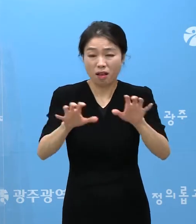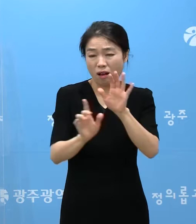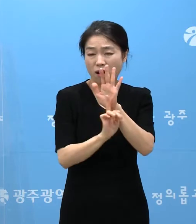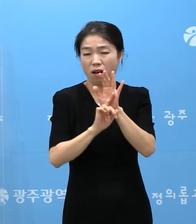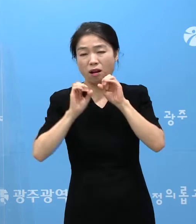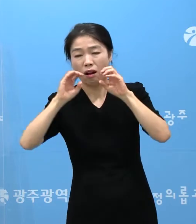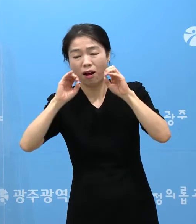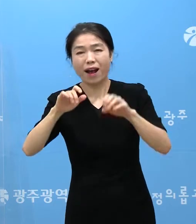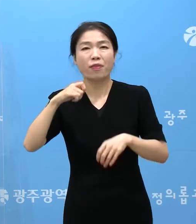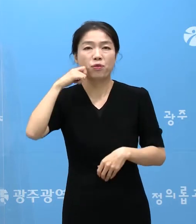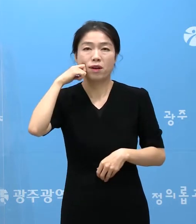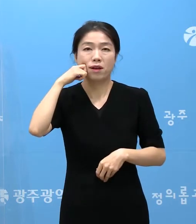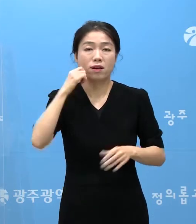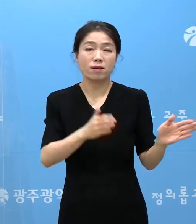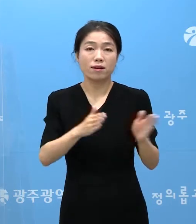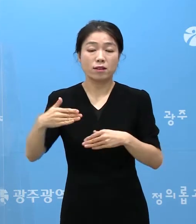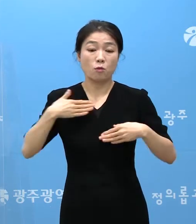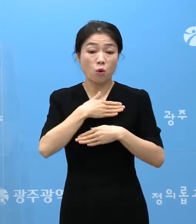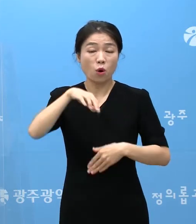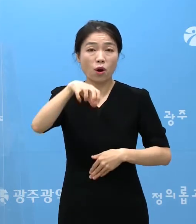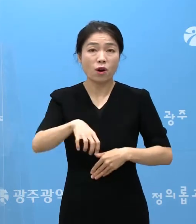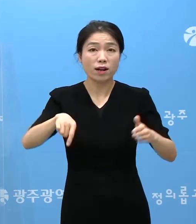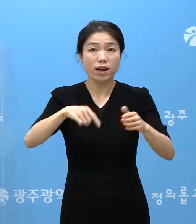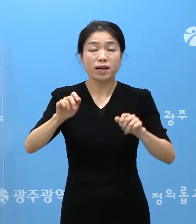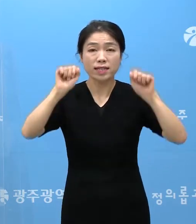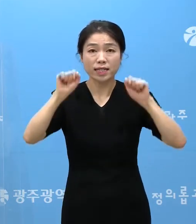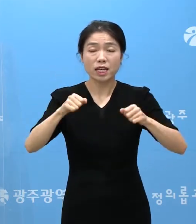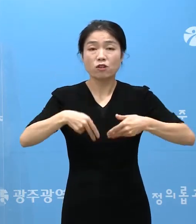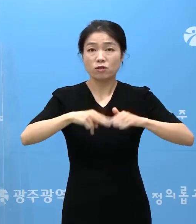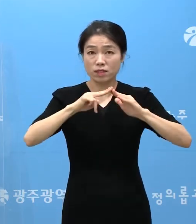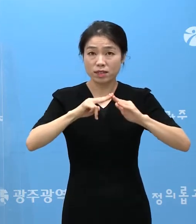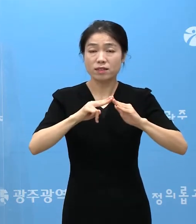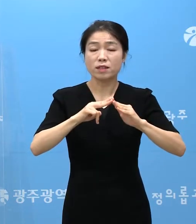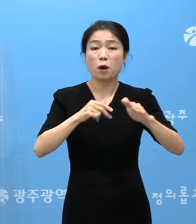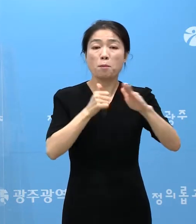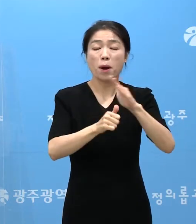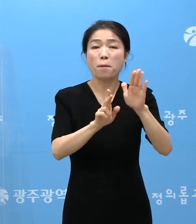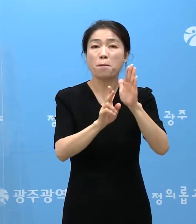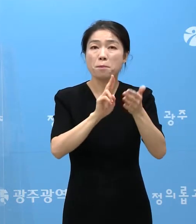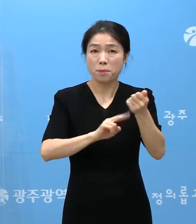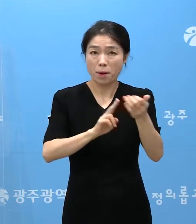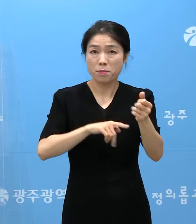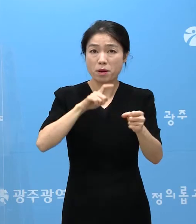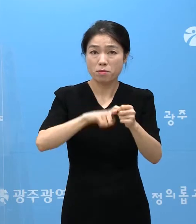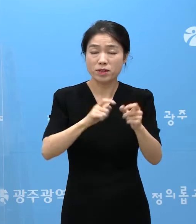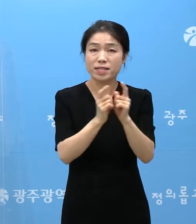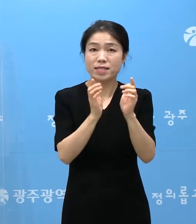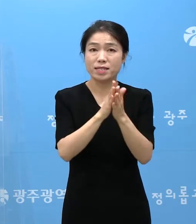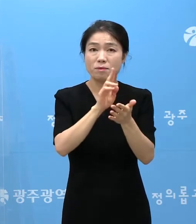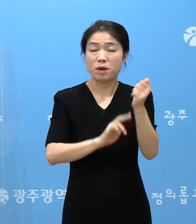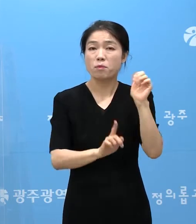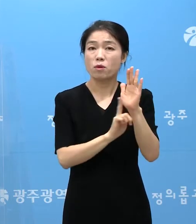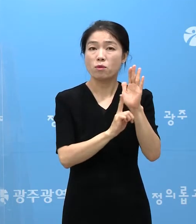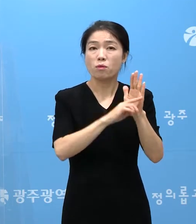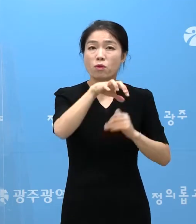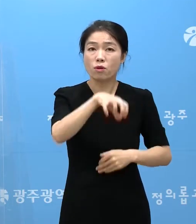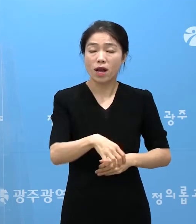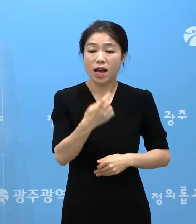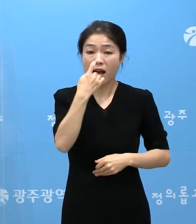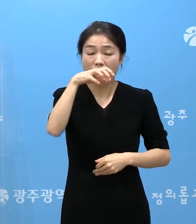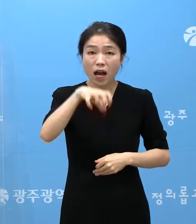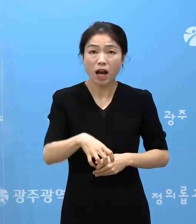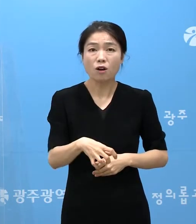금지합니다. 넷째, 목욕장업, 실내체육시설, 방문 판매 등을 위한 직접 판매 홍보관,